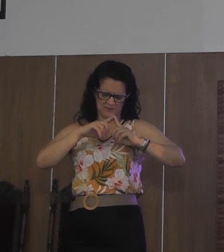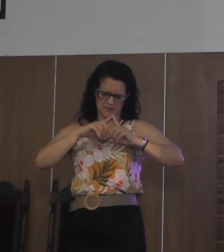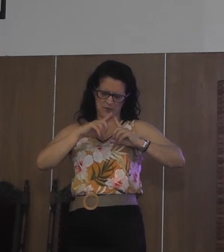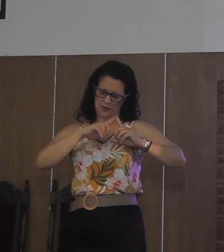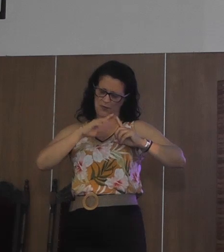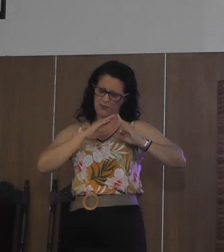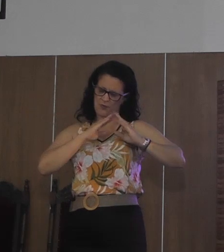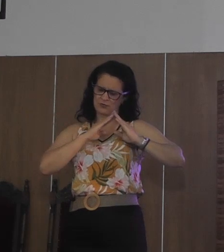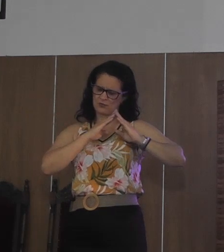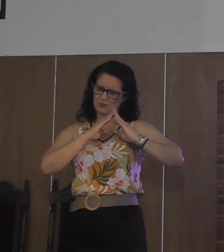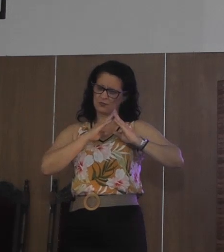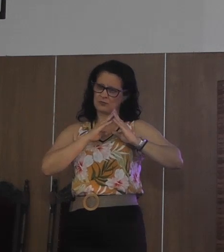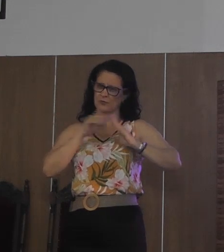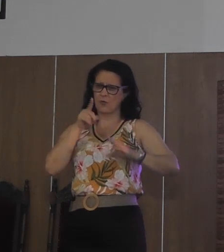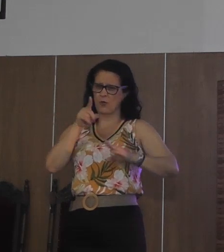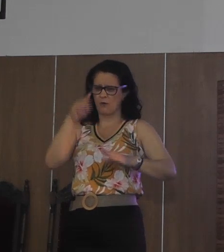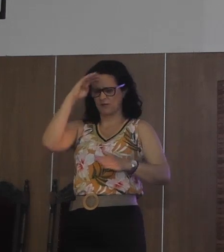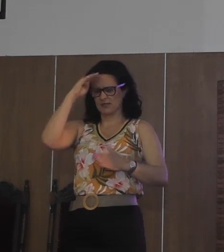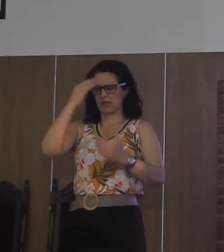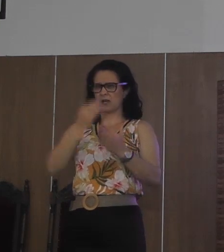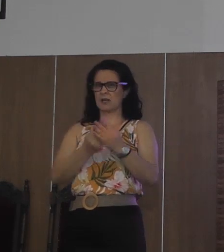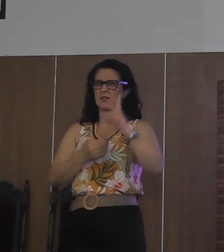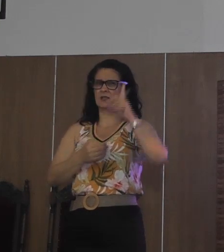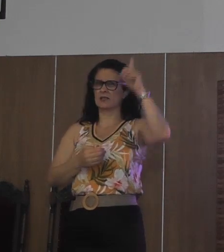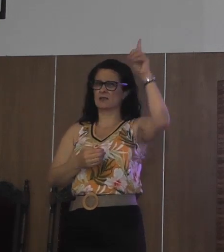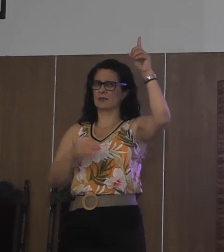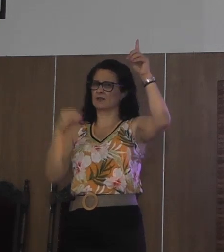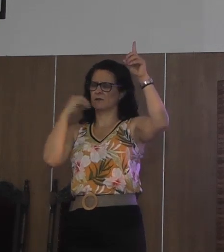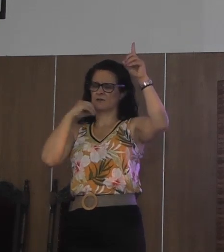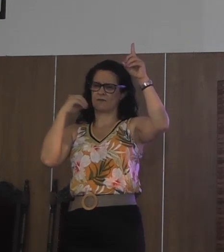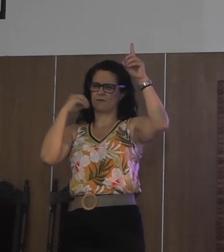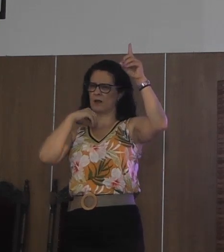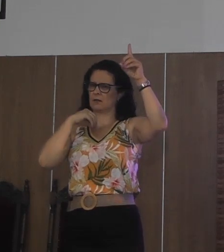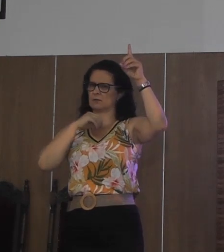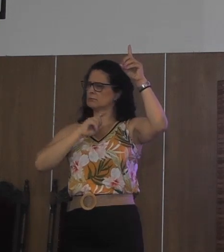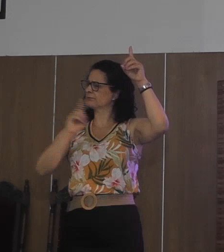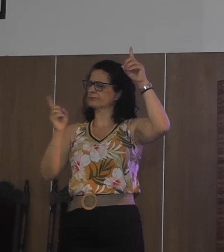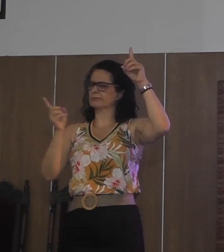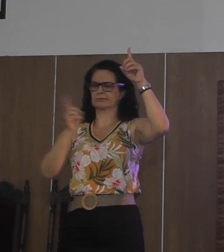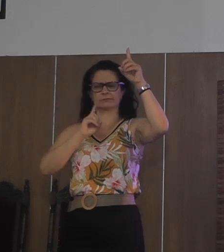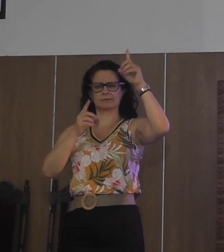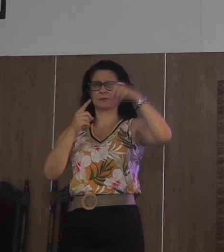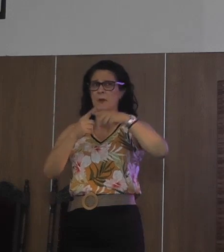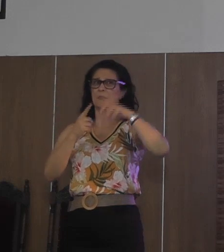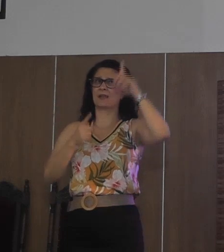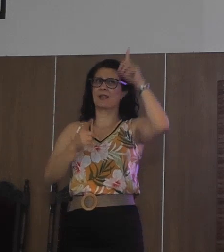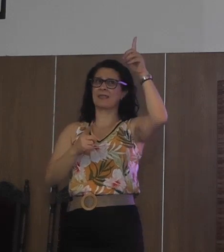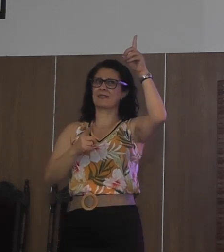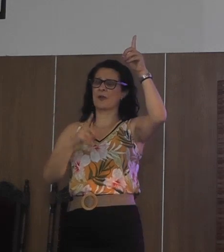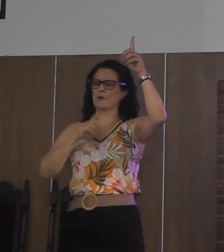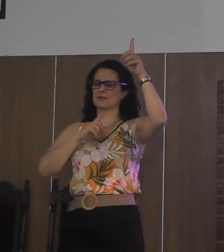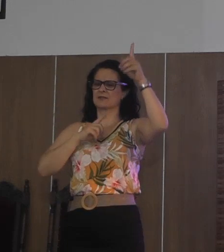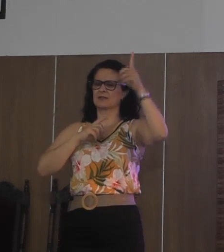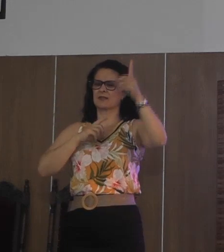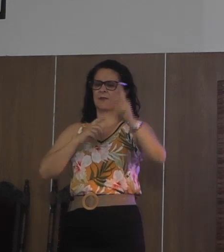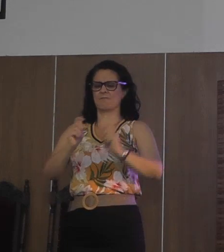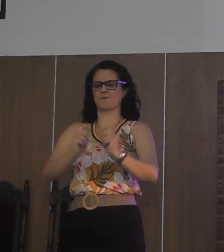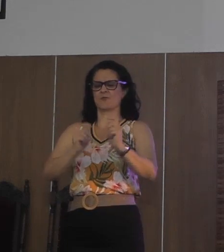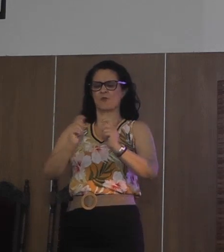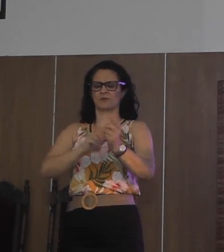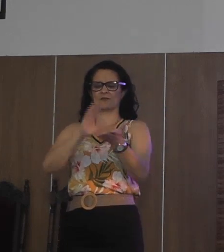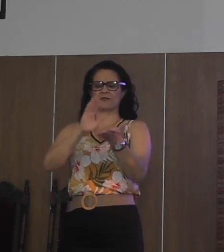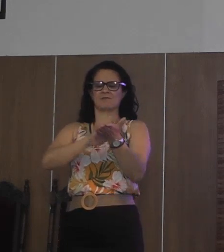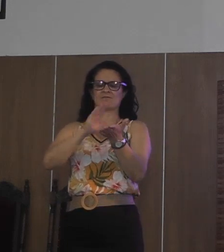Ou eu acredito que eu ando com aquele que controla todas as coisas, ou eu não estou vivendo, eu estou